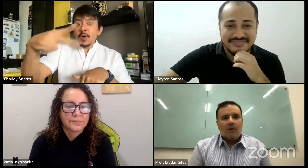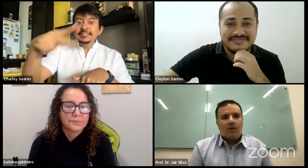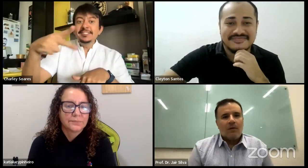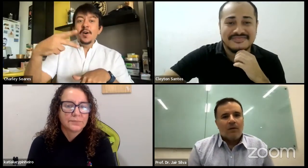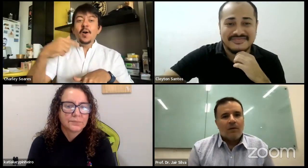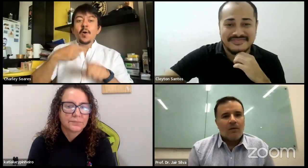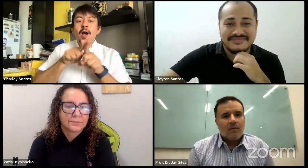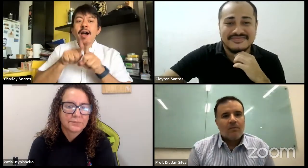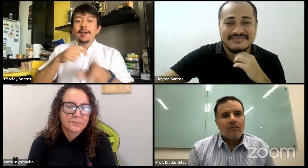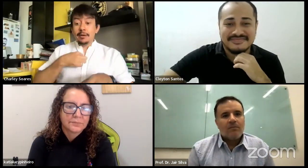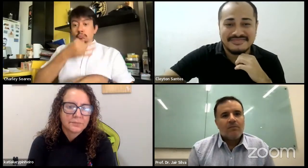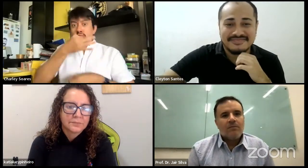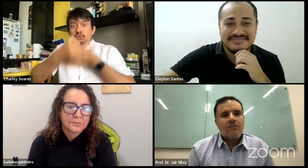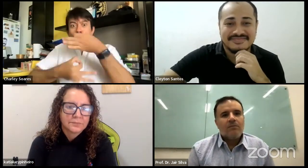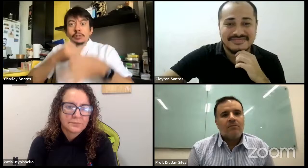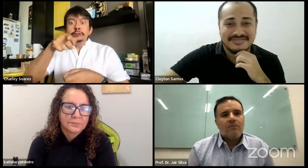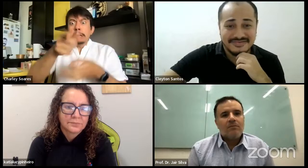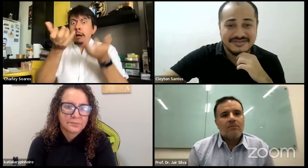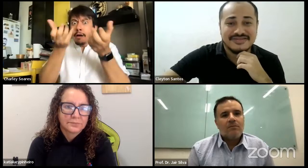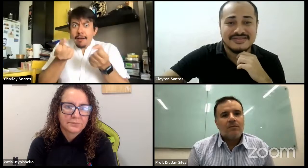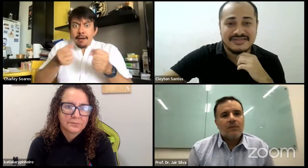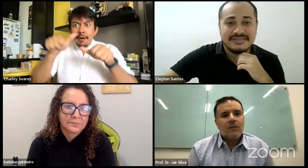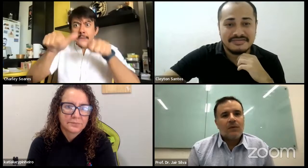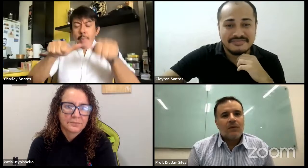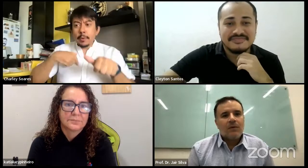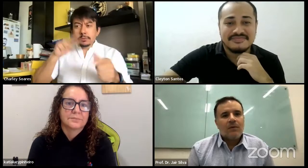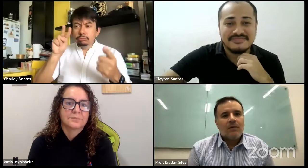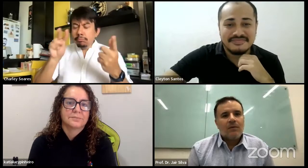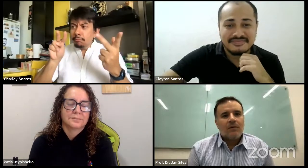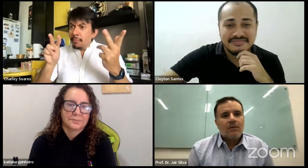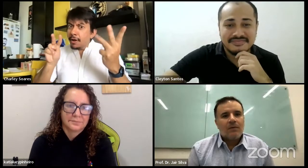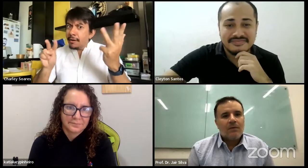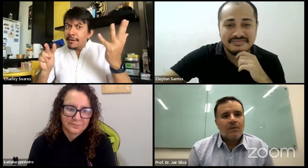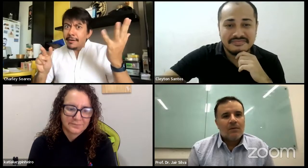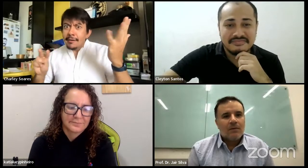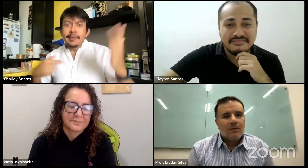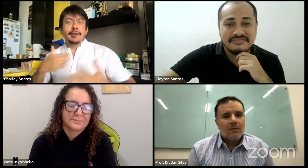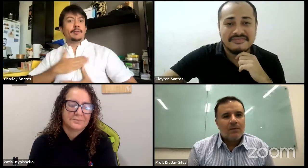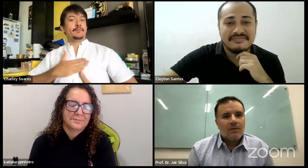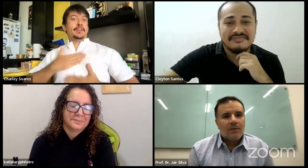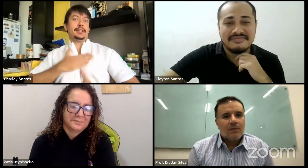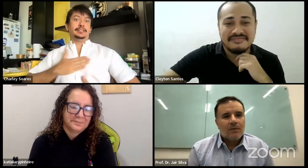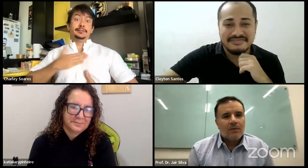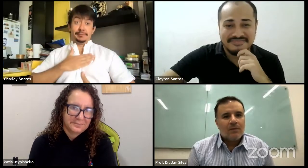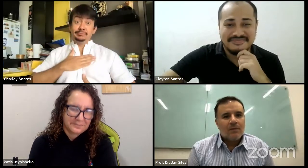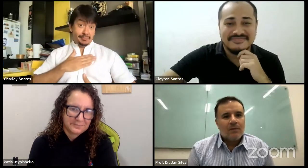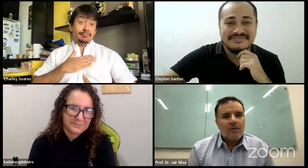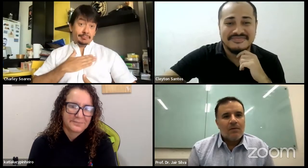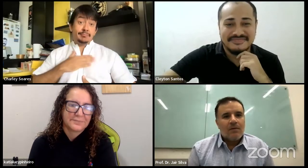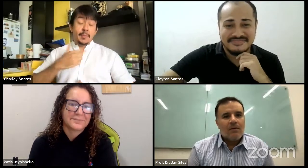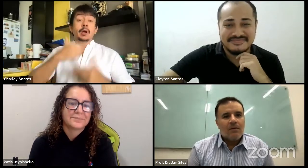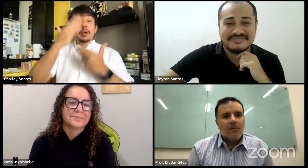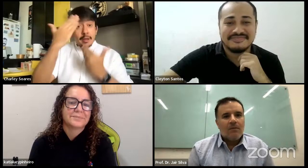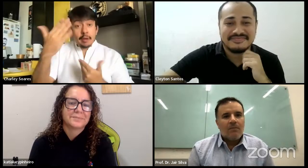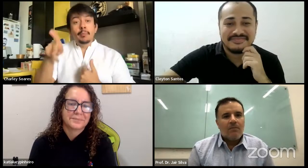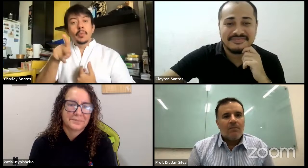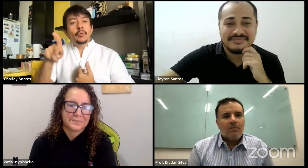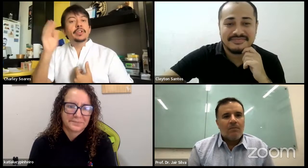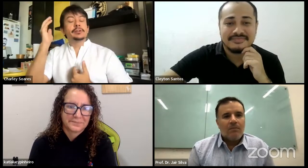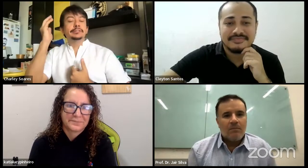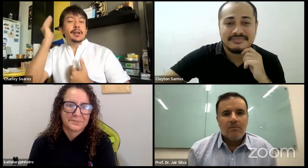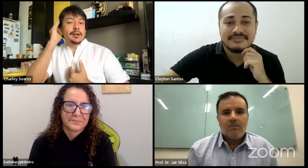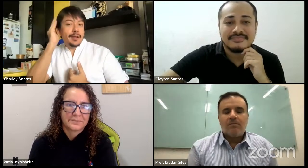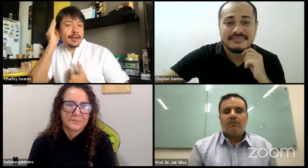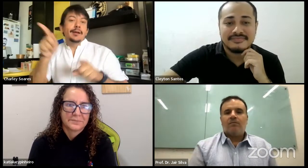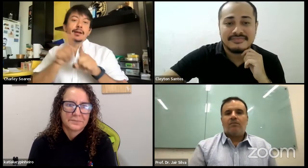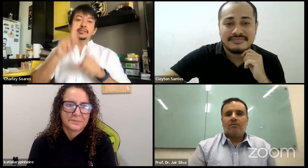relação boa em relação a isso. Você fez algumas mudanças, né, na sua dissertação. Você também foi aberta a sugestões, né,